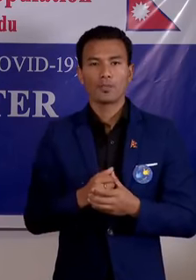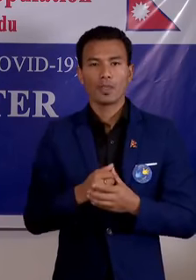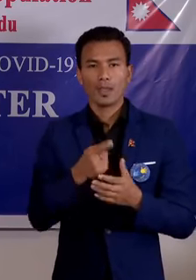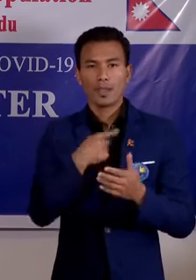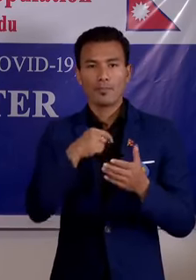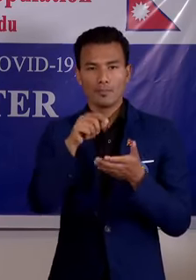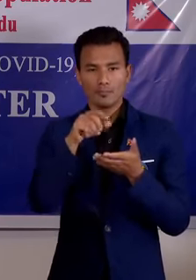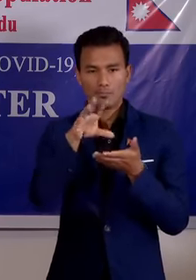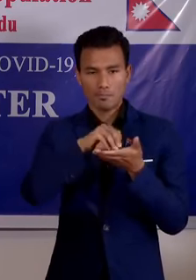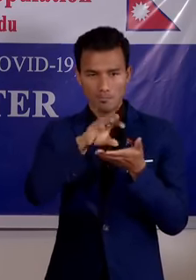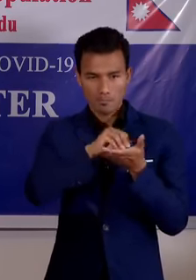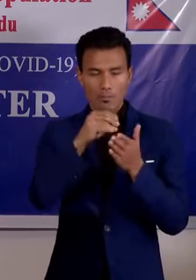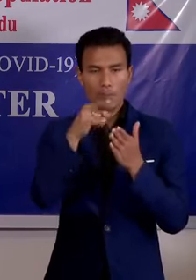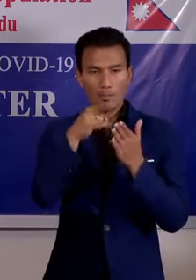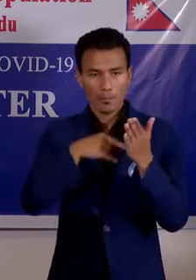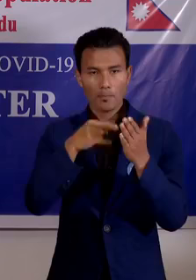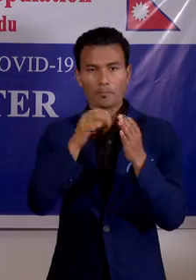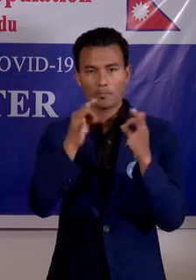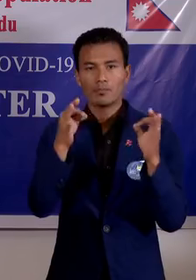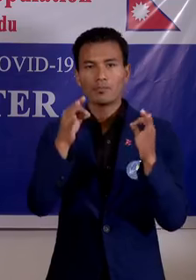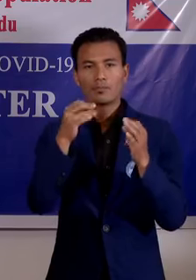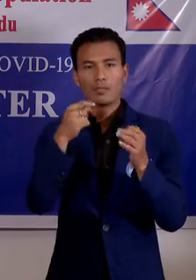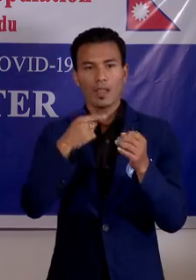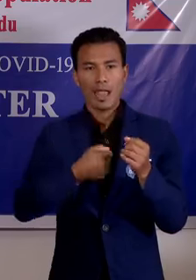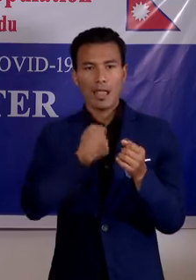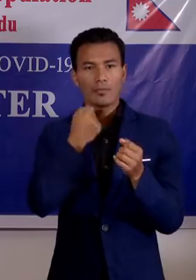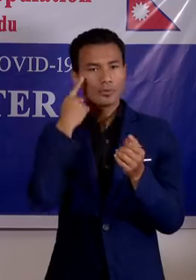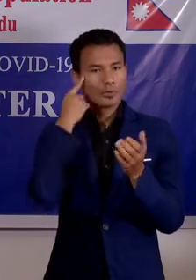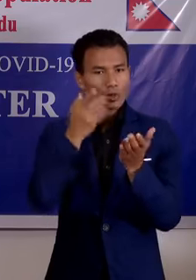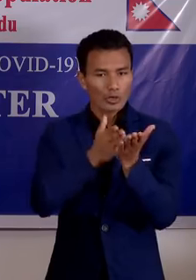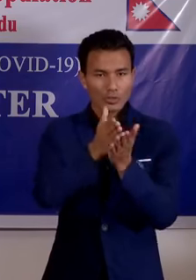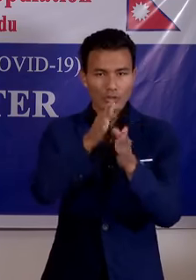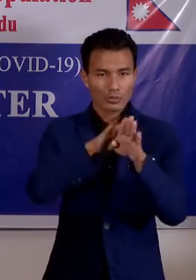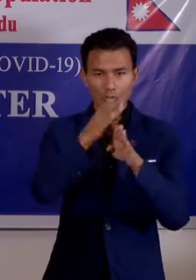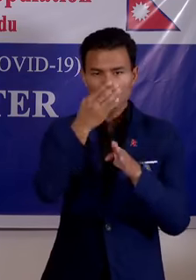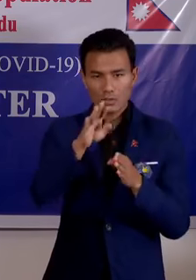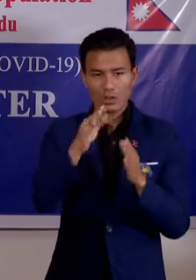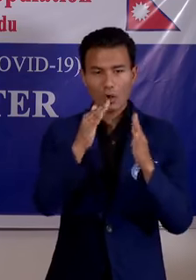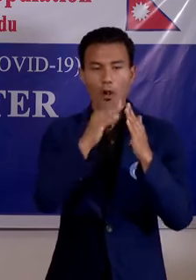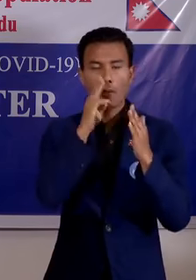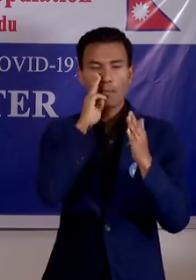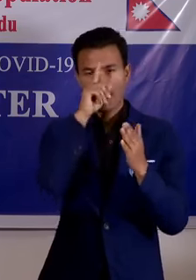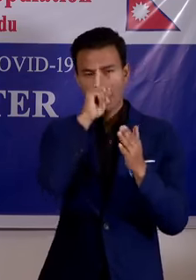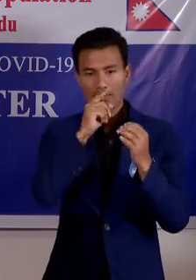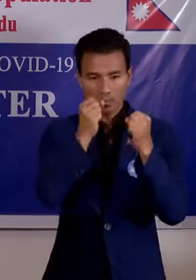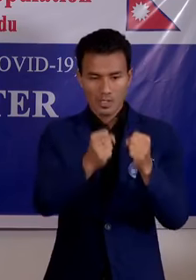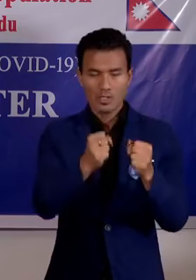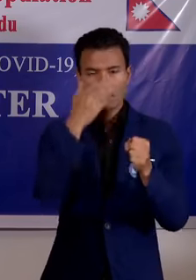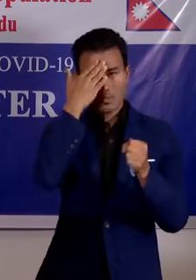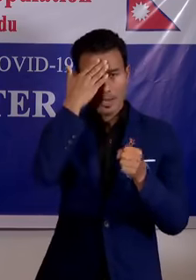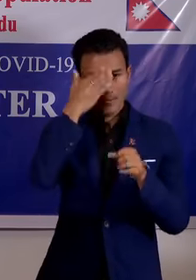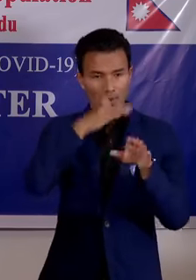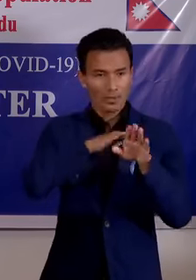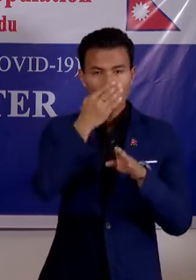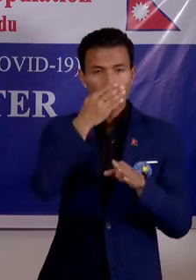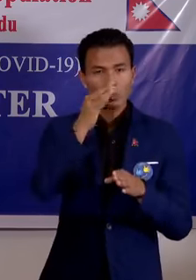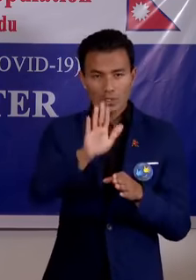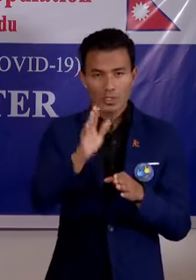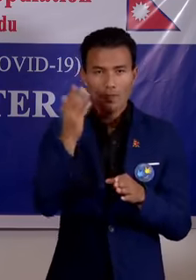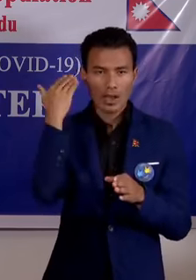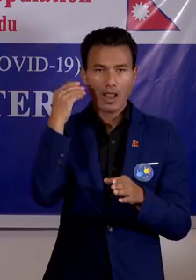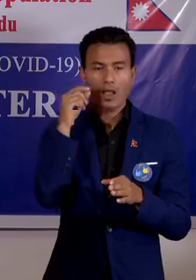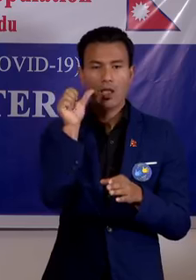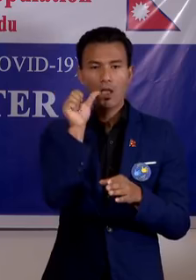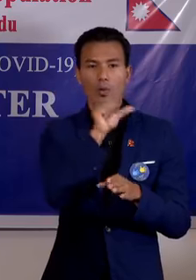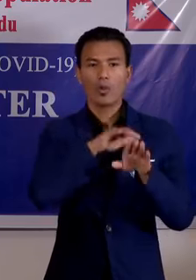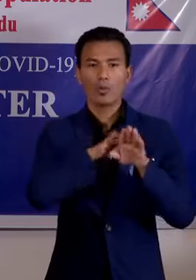इन्ट्री गरिएका आफ्ना लक्षणहरूलाई जो होम क्वारेन्टाइनमा हुनुहुन्छ, मैले पहिला पनि भनेको थिएँ, जसमा जस